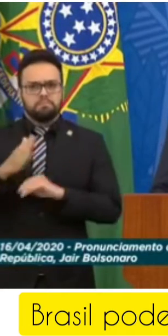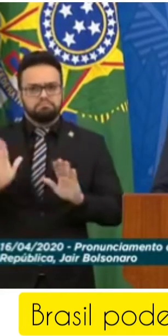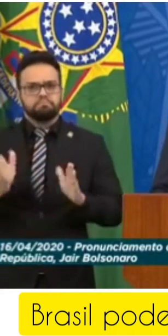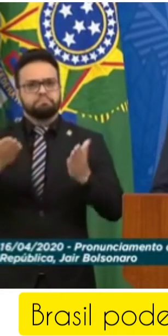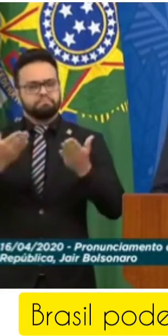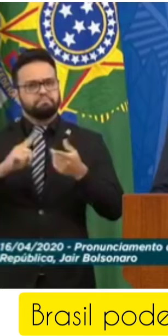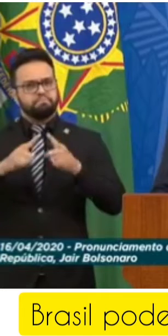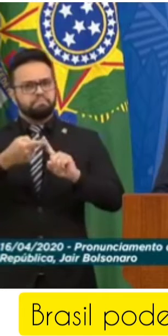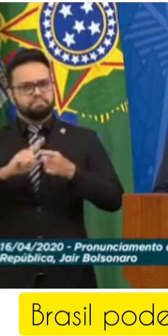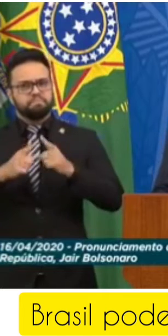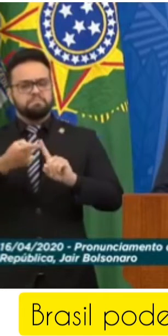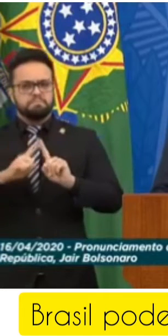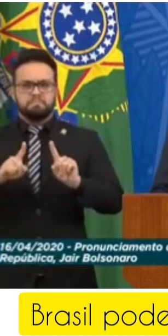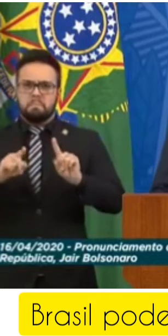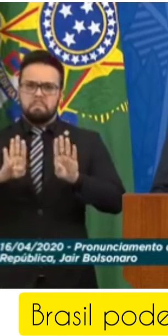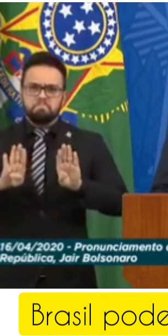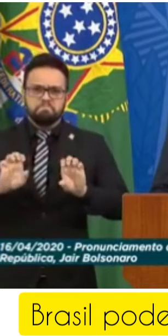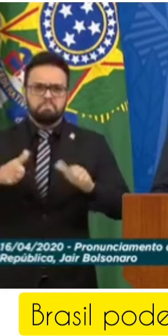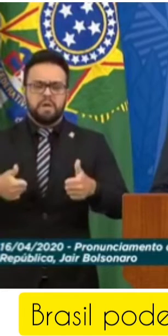onde nós